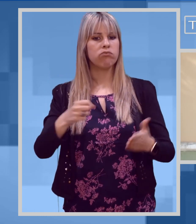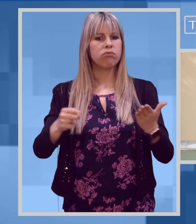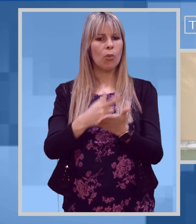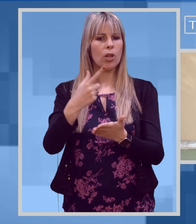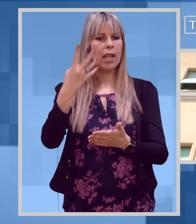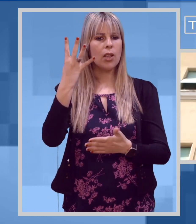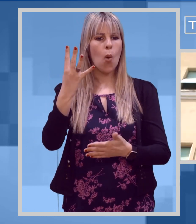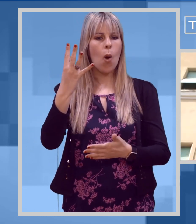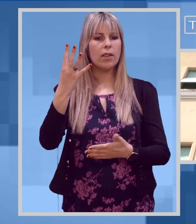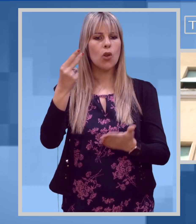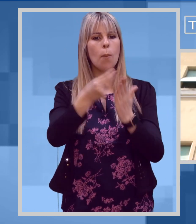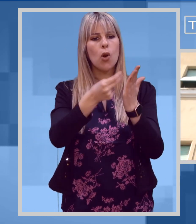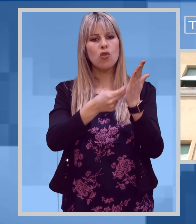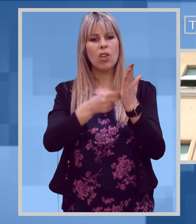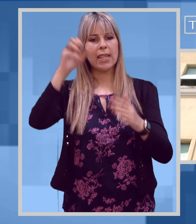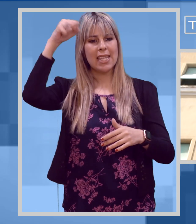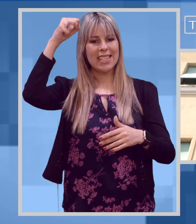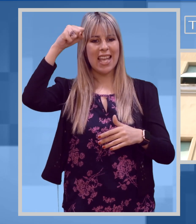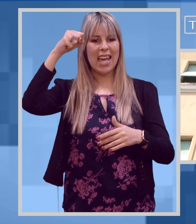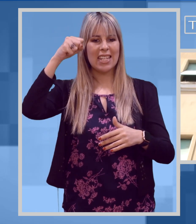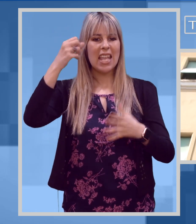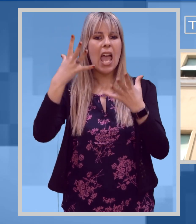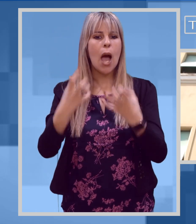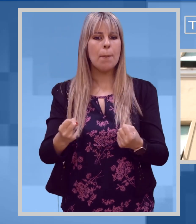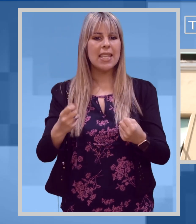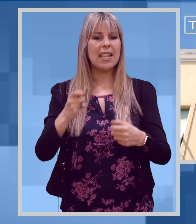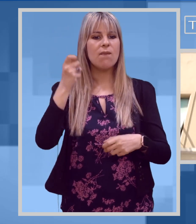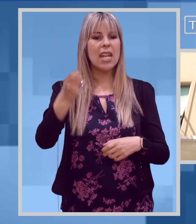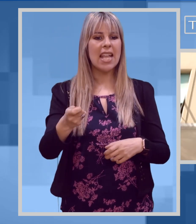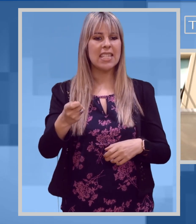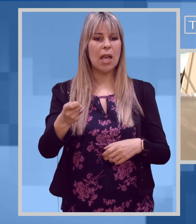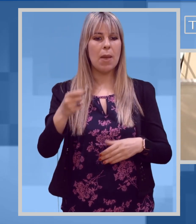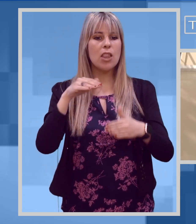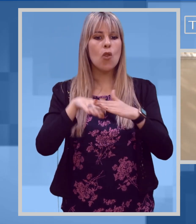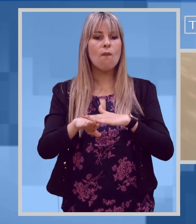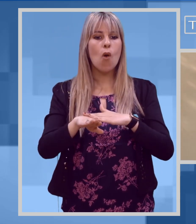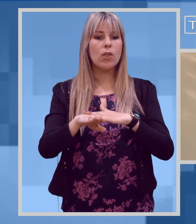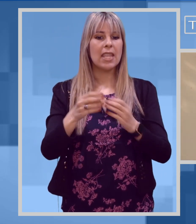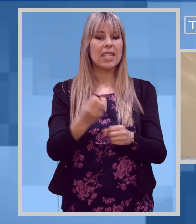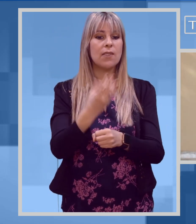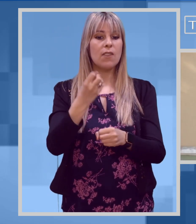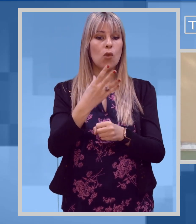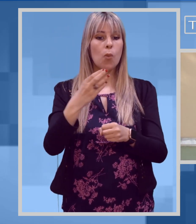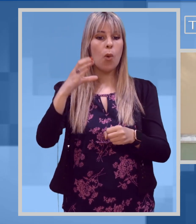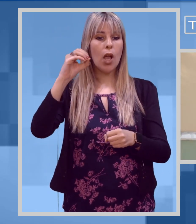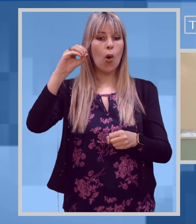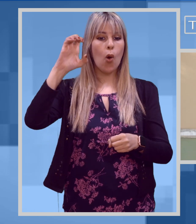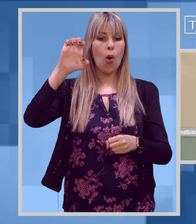Di fondamentale importanza sono i quattro progetti sardi ammessi al finanziamento sui fondi sviluppo e coesione